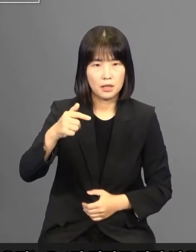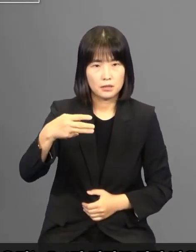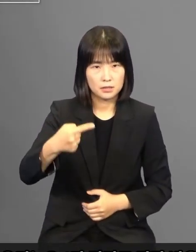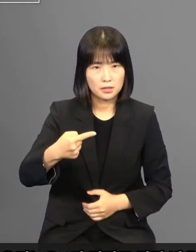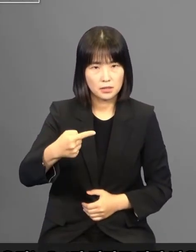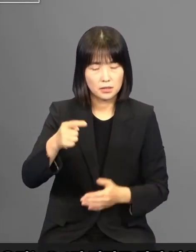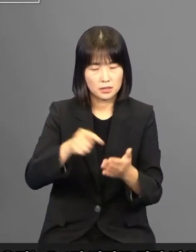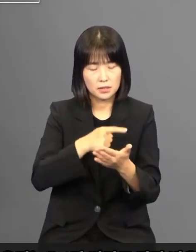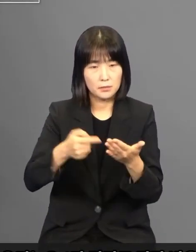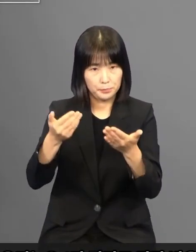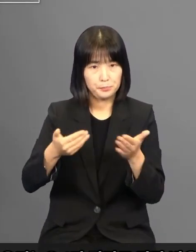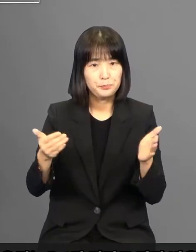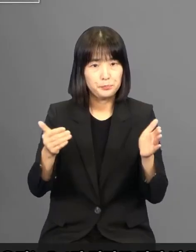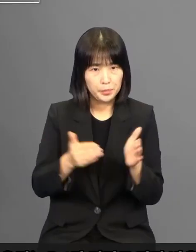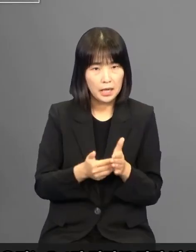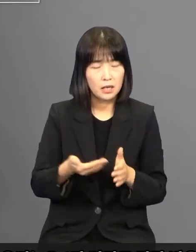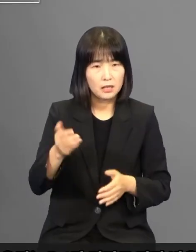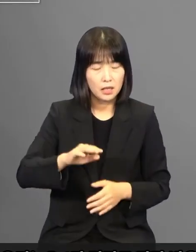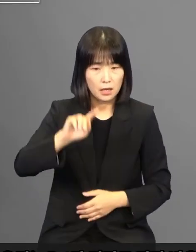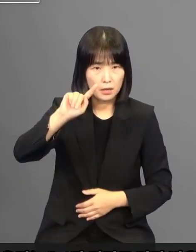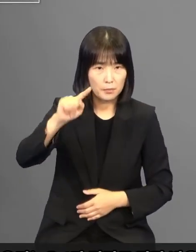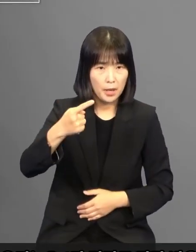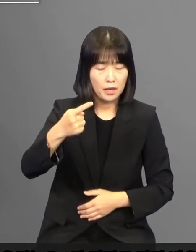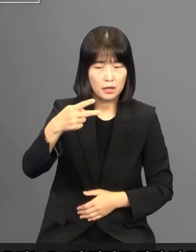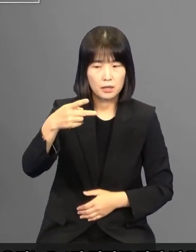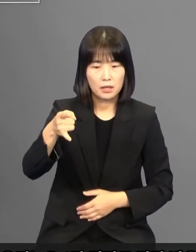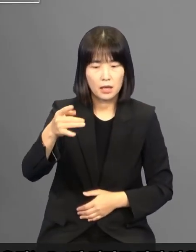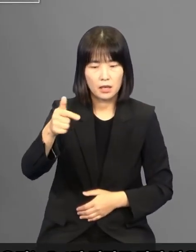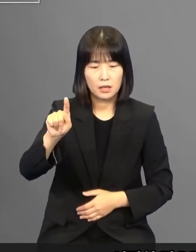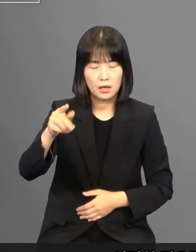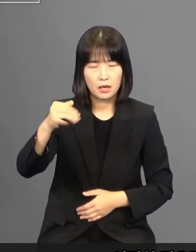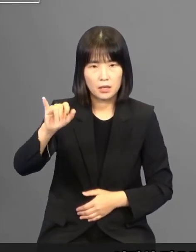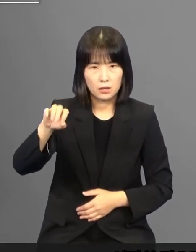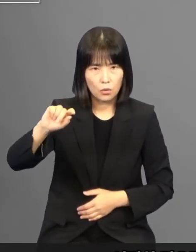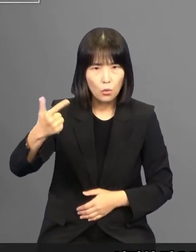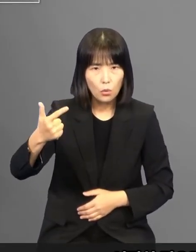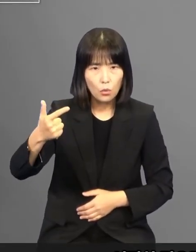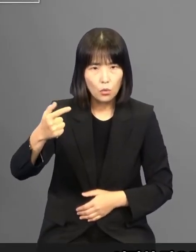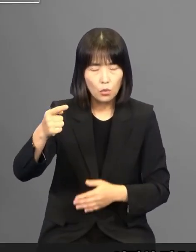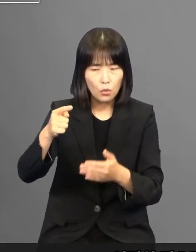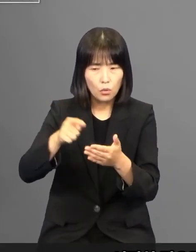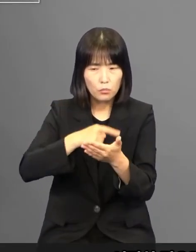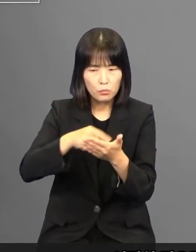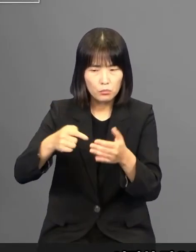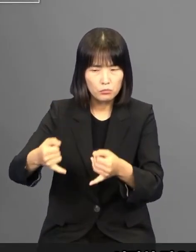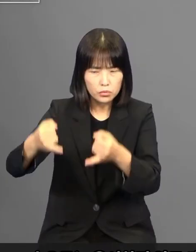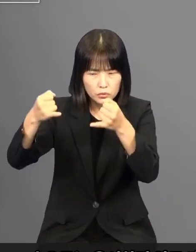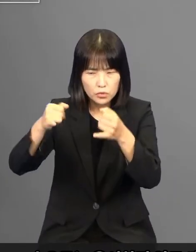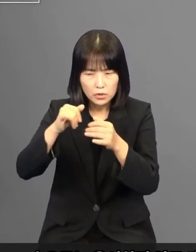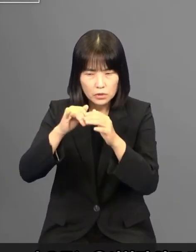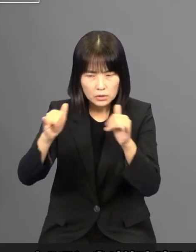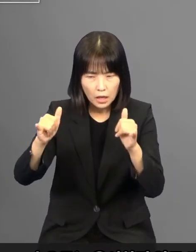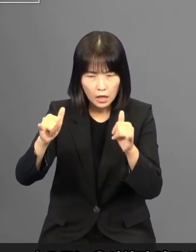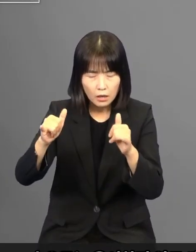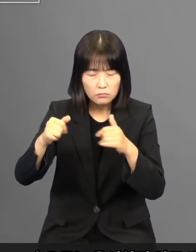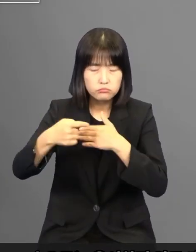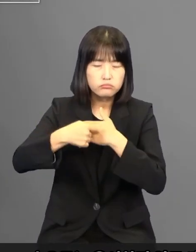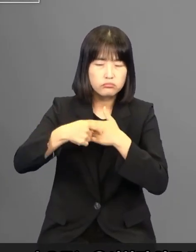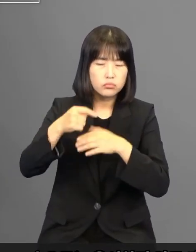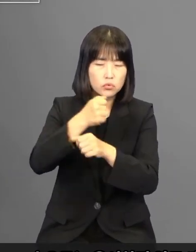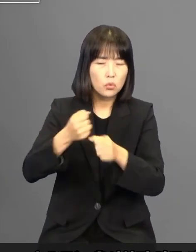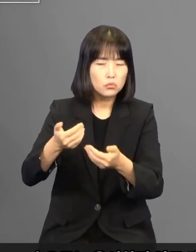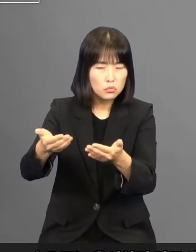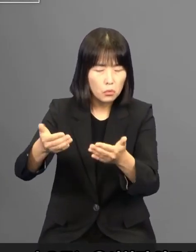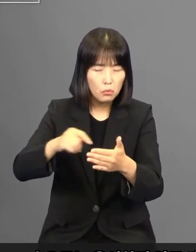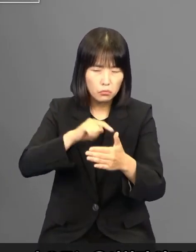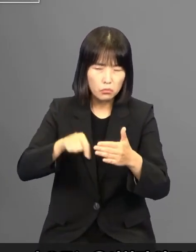탕감받은 자인데 100데나리온 빚진 자를 향하여서 여전히 겉으로는 용서했다고는 하지만 속으로는